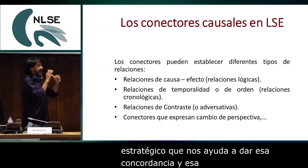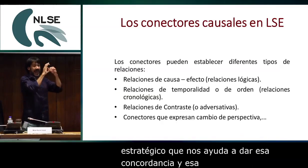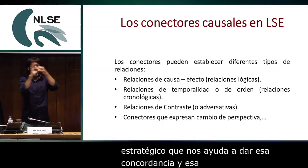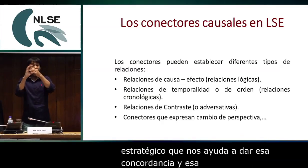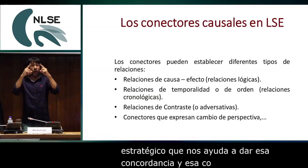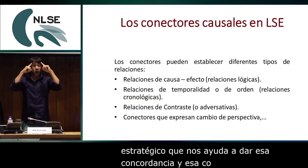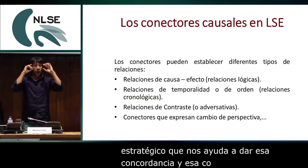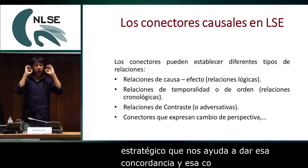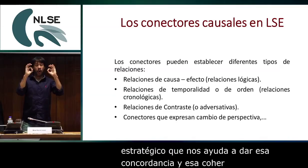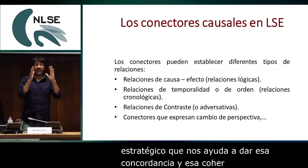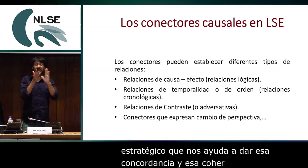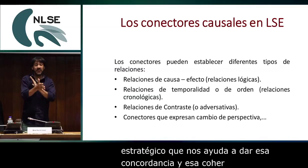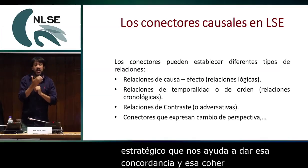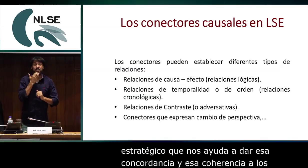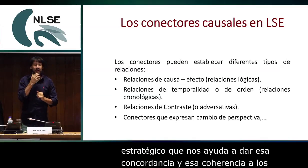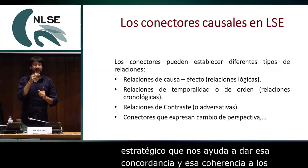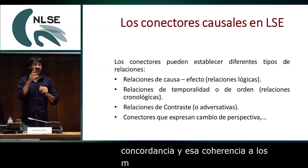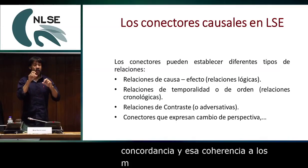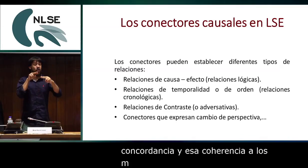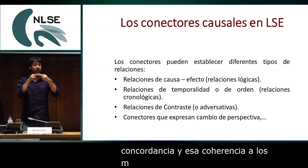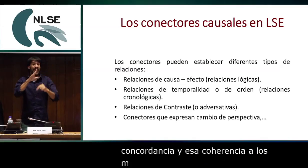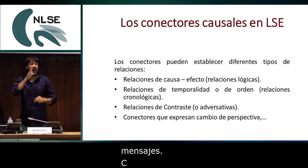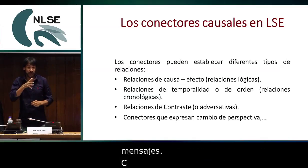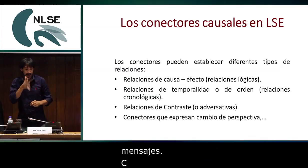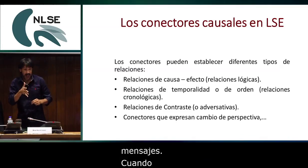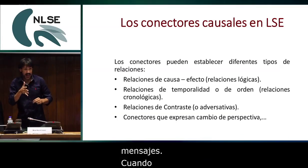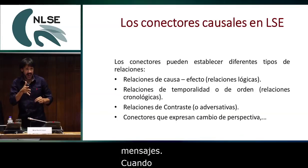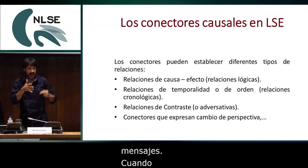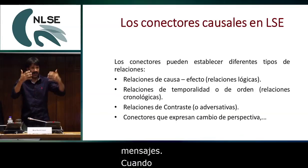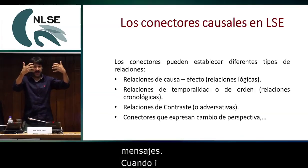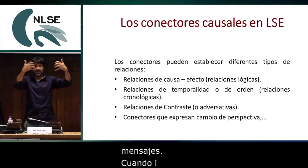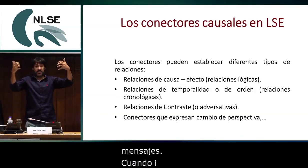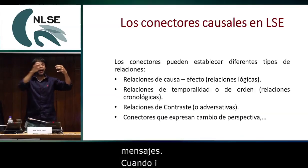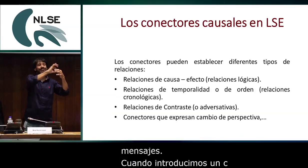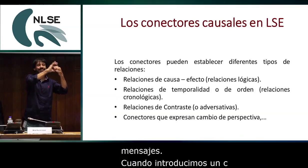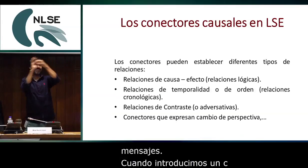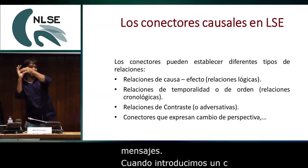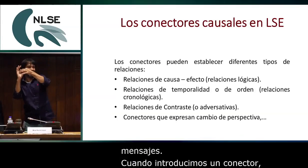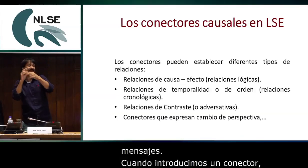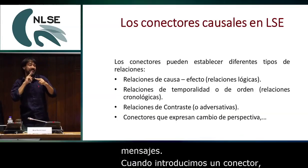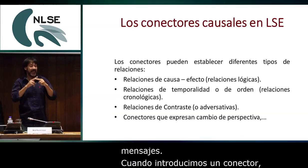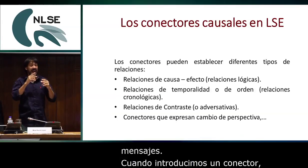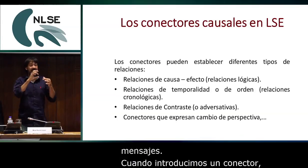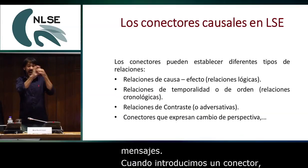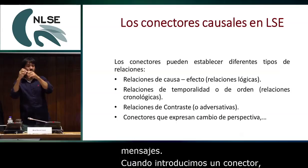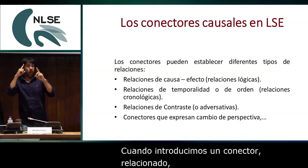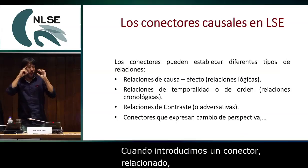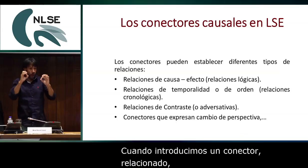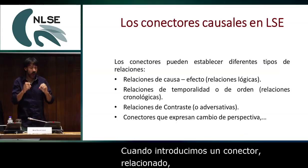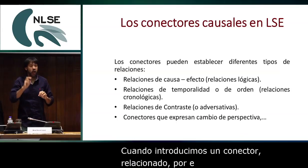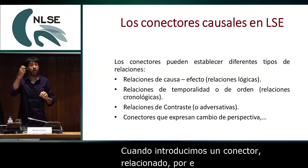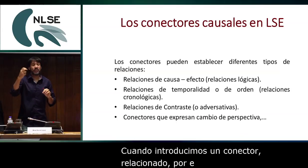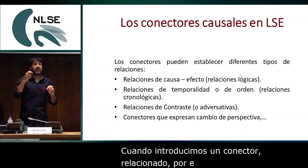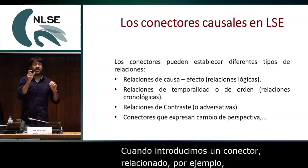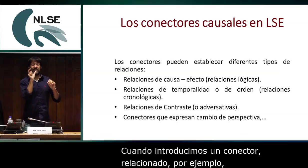Cuando introducimos un conector relacionado, por ejemplo, con un conector causal,